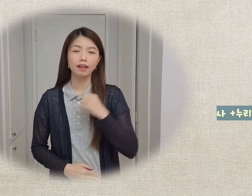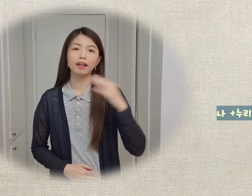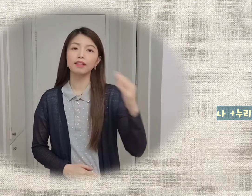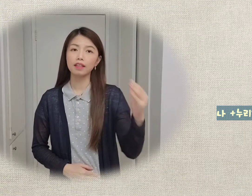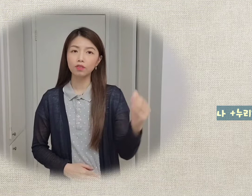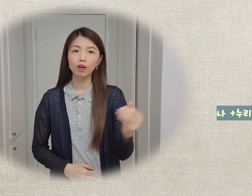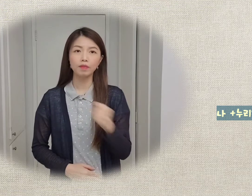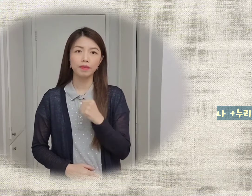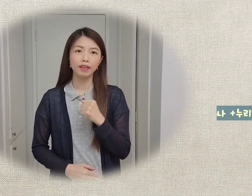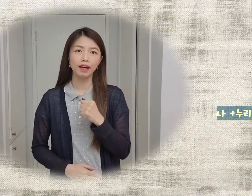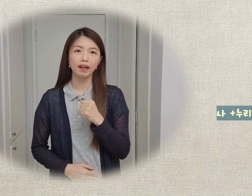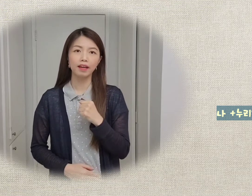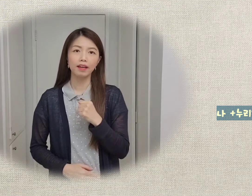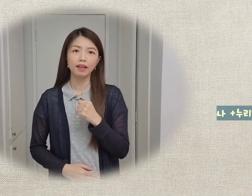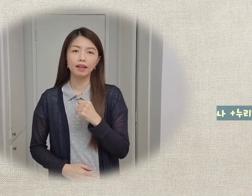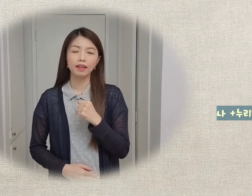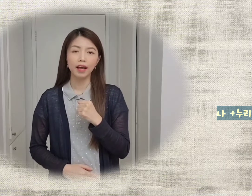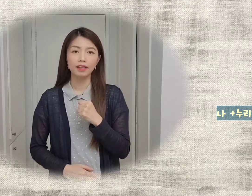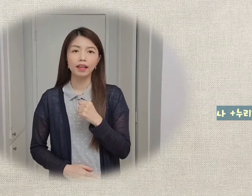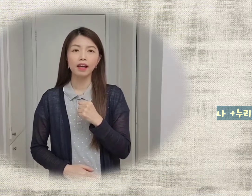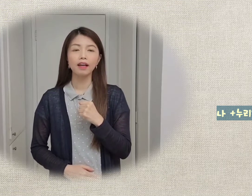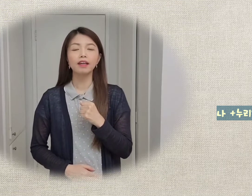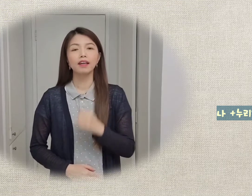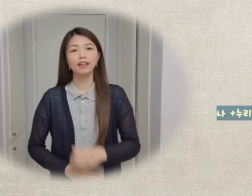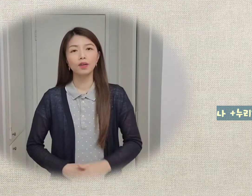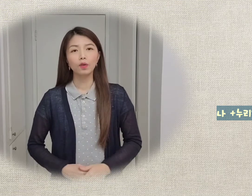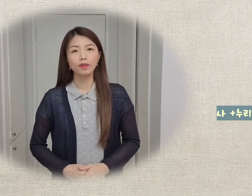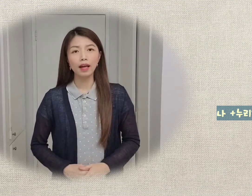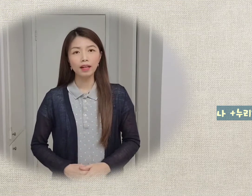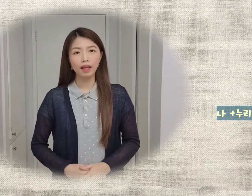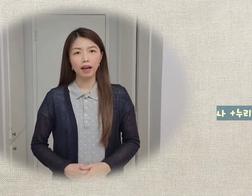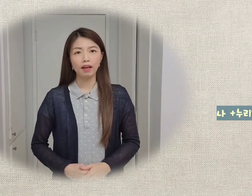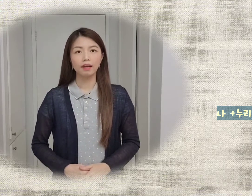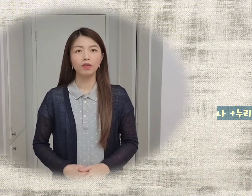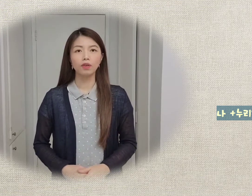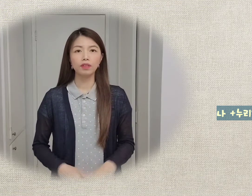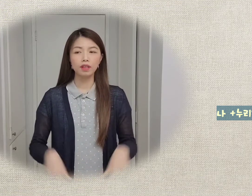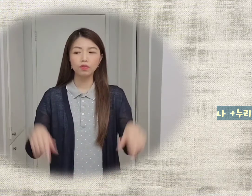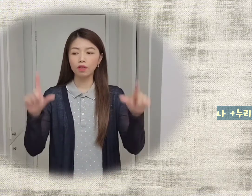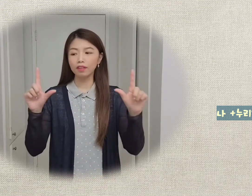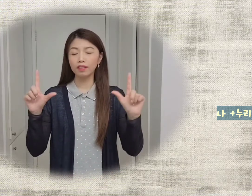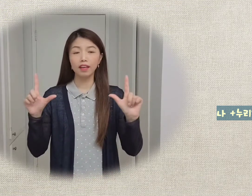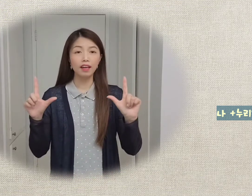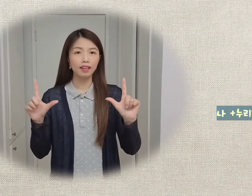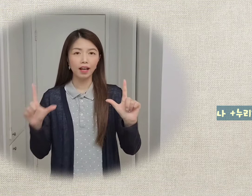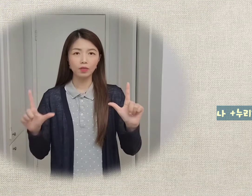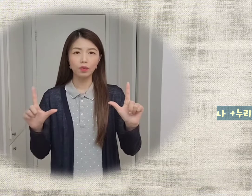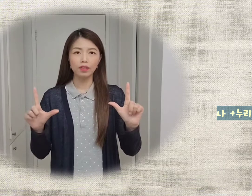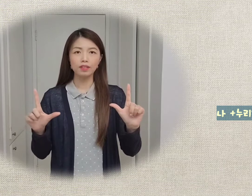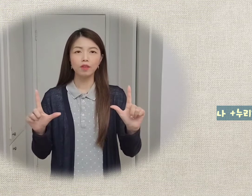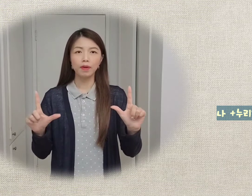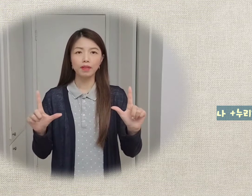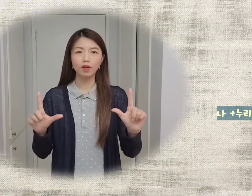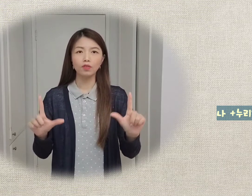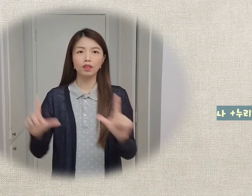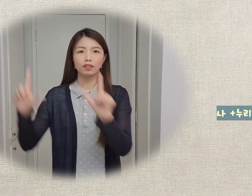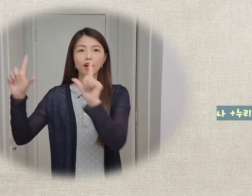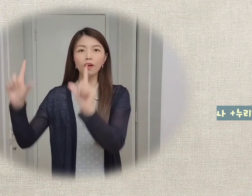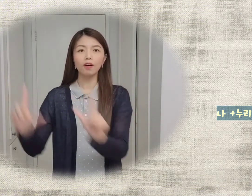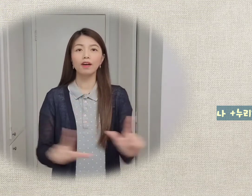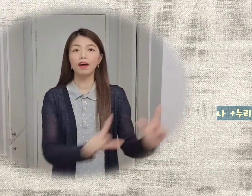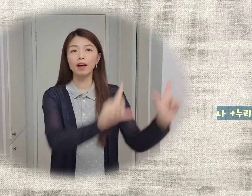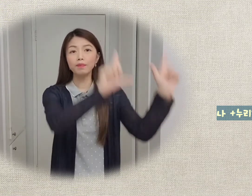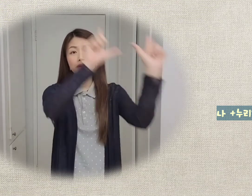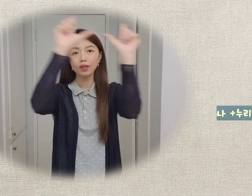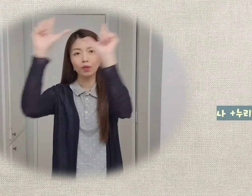가지다 라는 뜻의 수어가 됩니다. 가지다. 그리고 살다 라고 하는 뜻의 수어는 양손 이은처럼 만들어